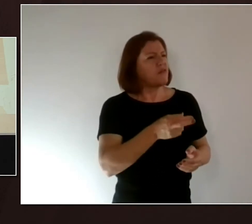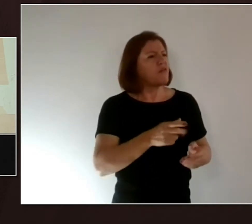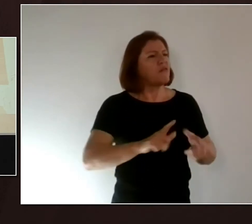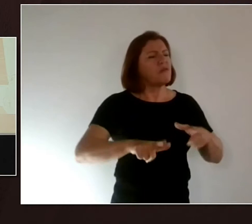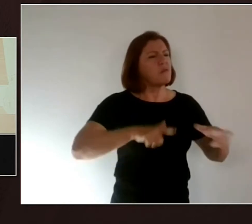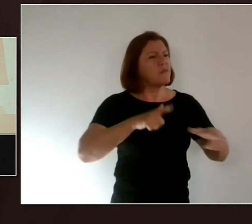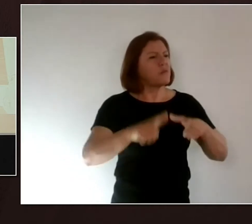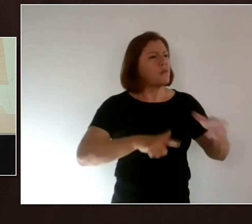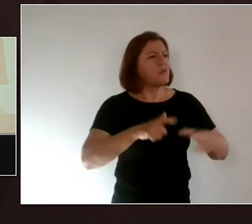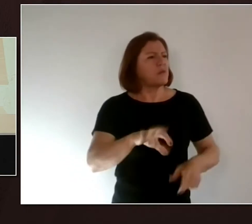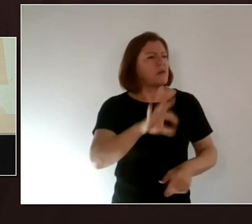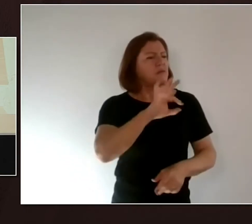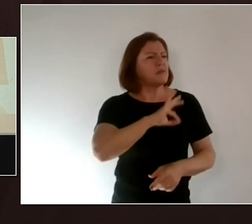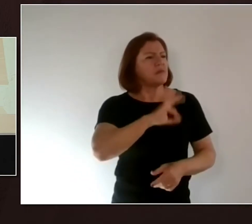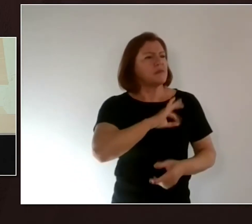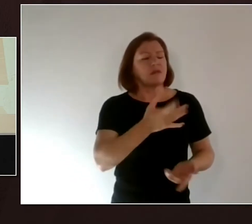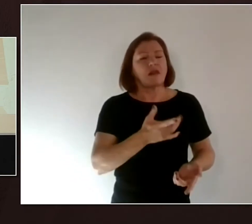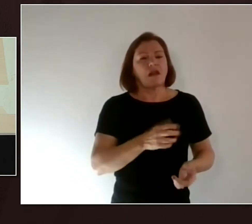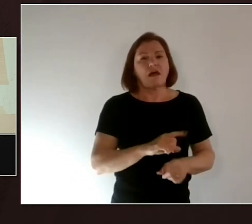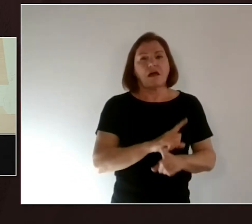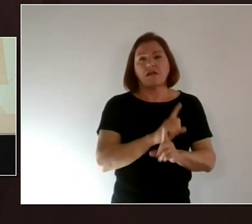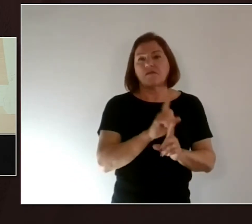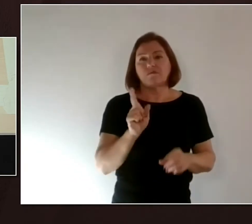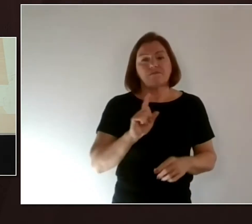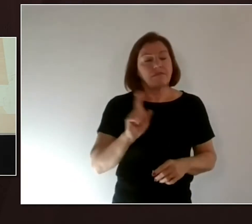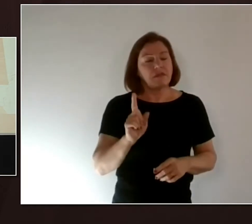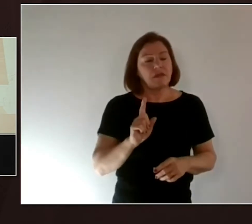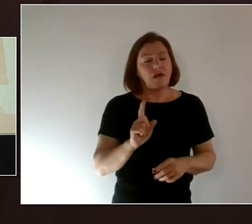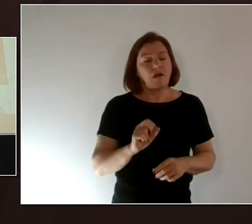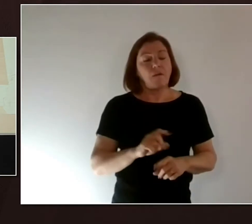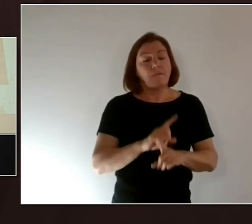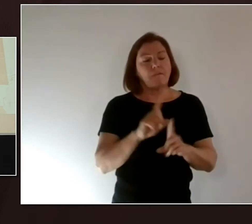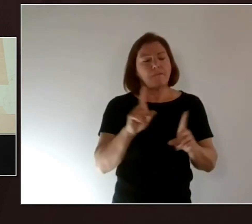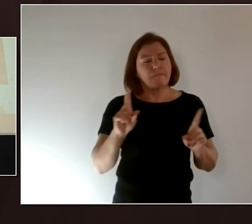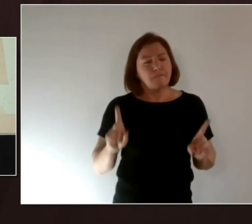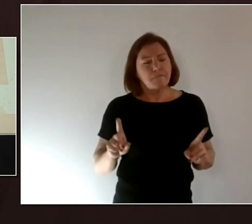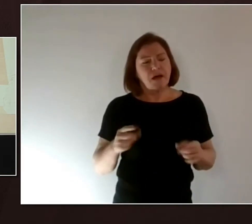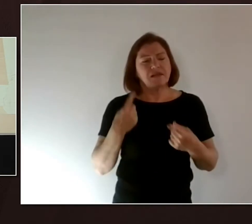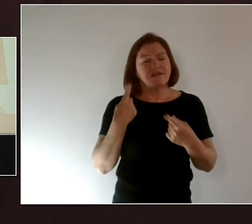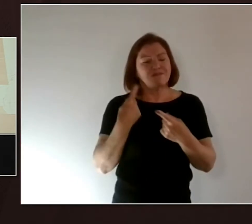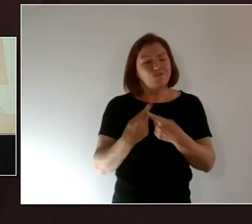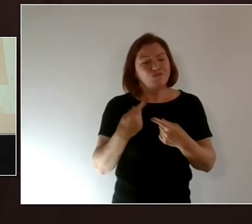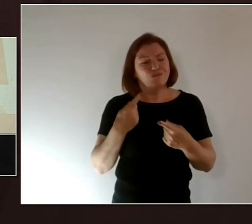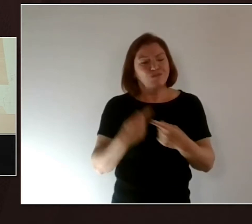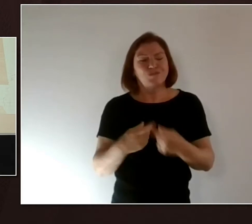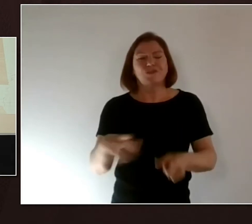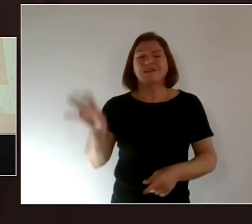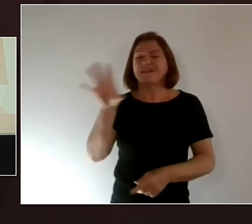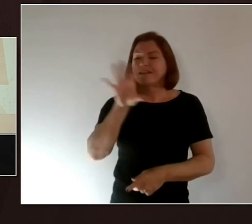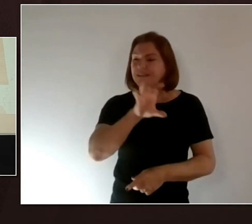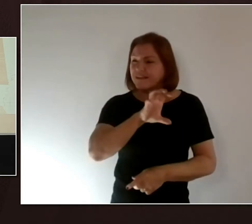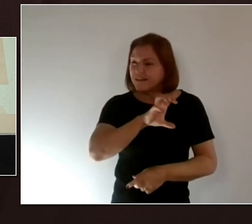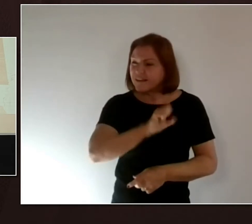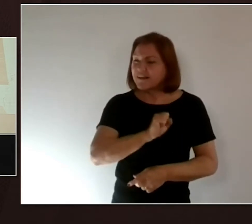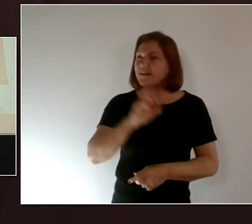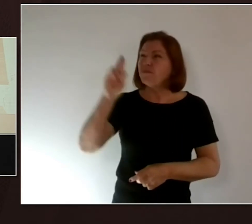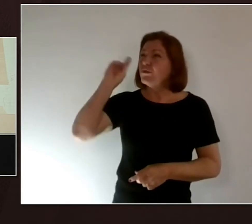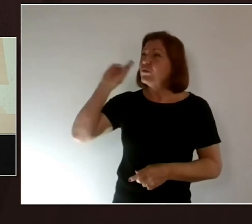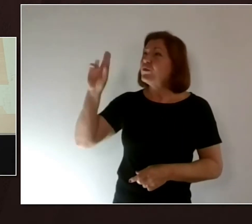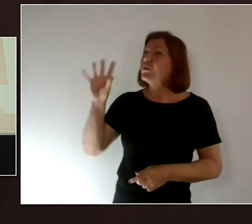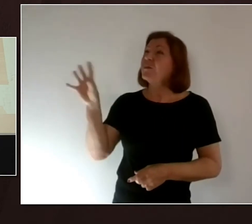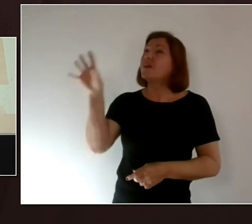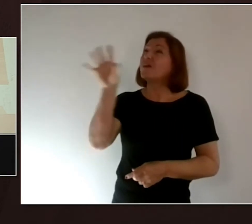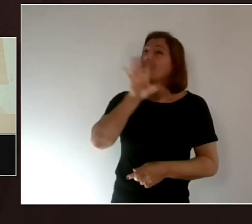aqui para amar ao Senhor e amar as pessoas que o Senhor